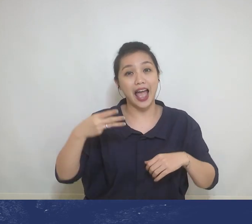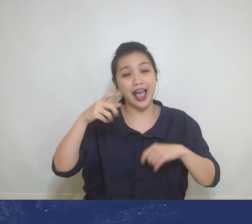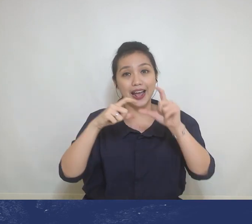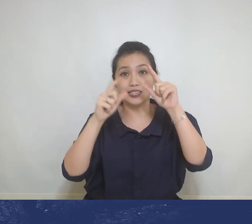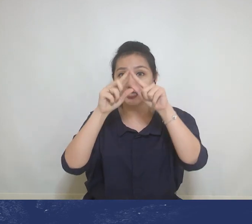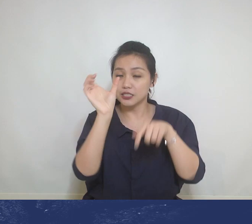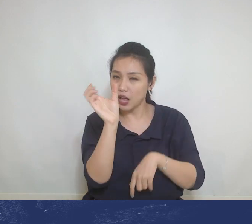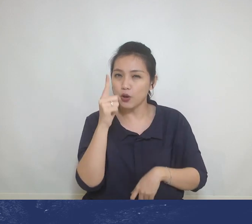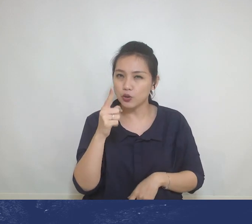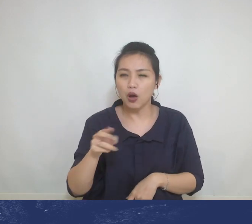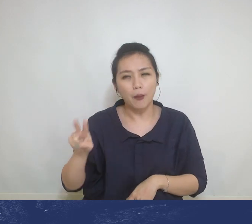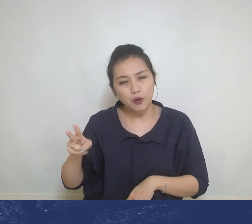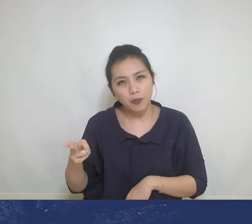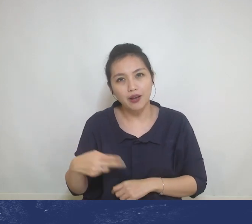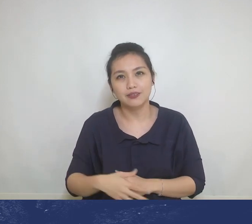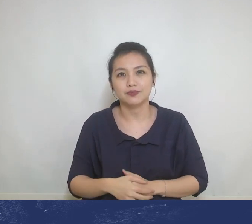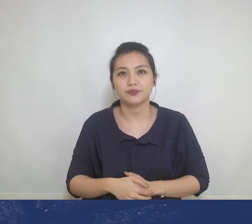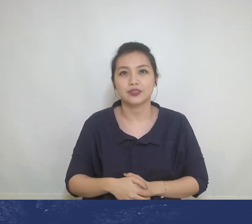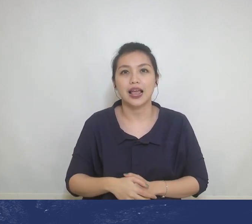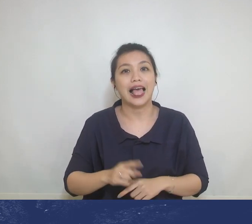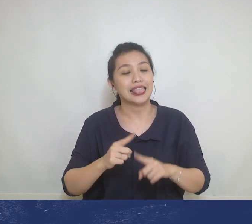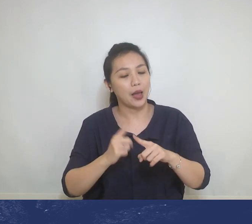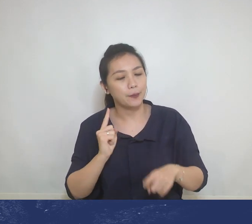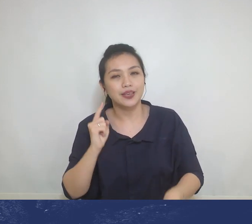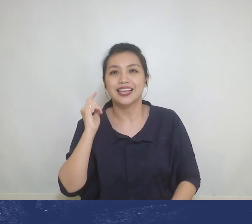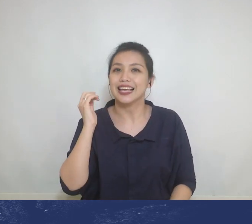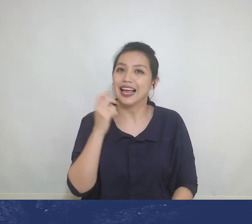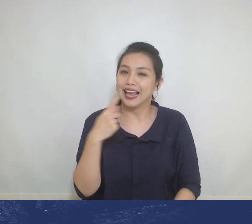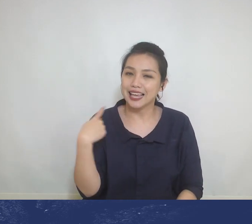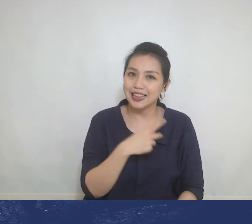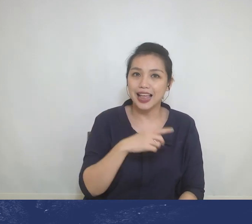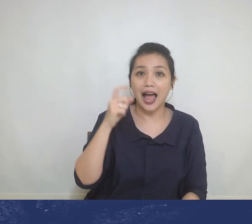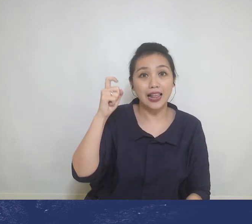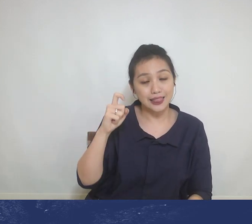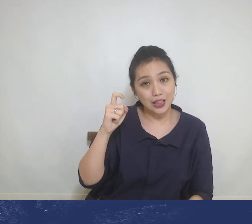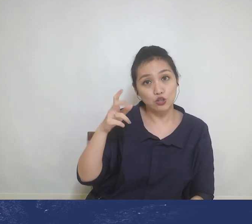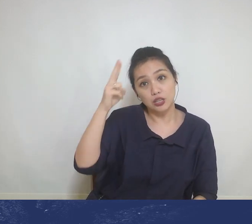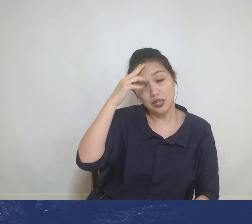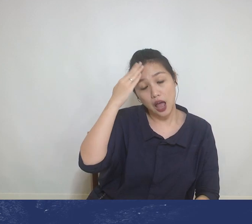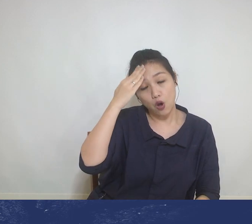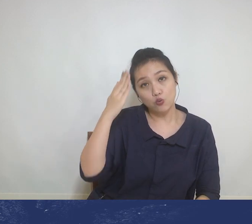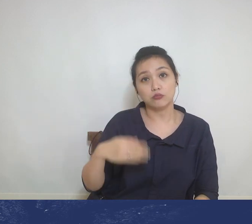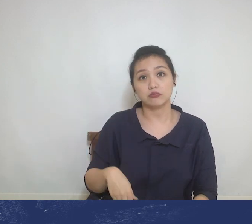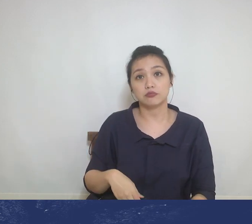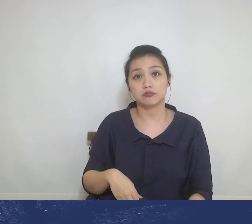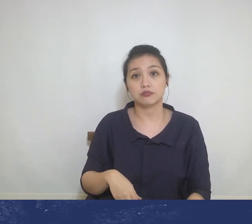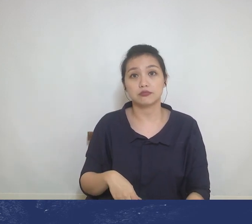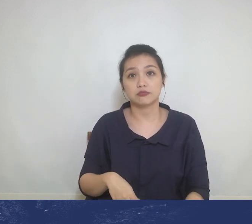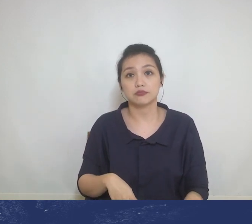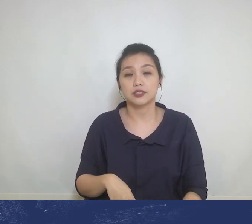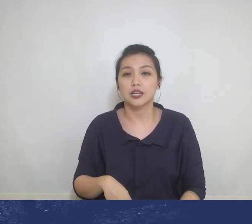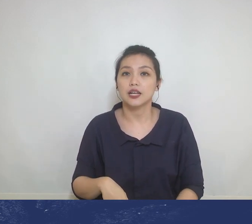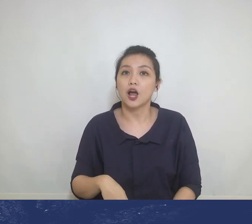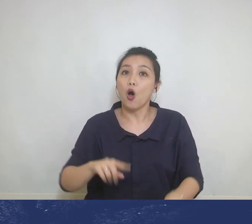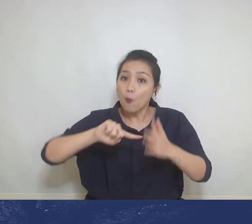tahu kapan mulainya. Nah ini mulainya. Mulainya itu adalah waktu Yakub mau merespon Tuhan.